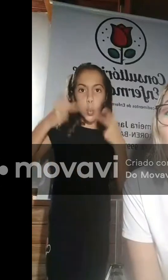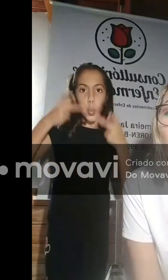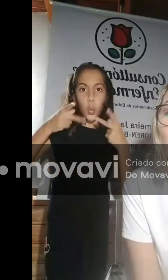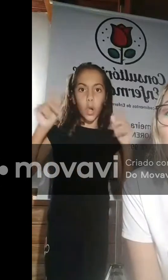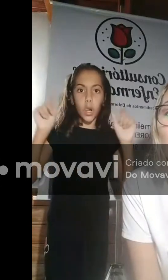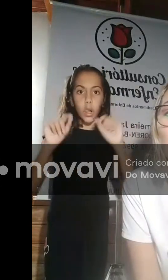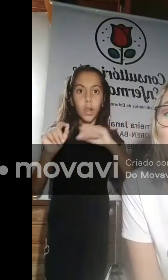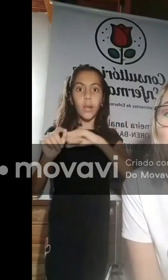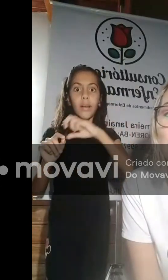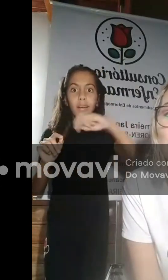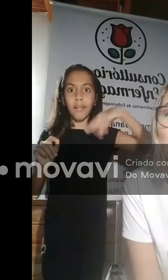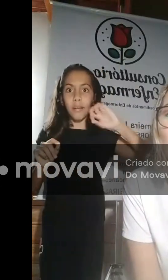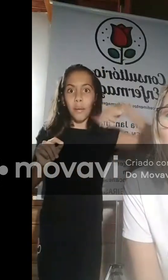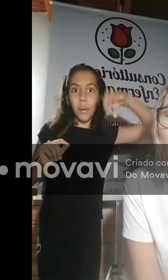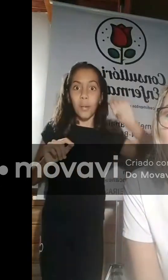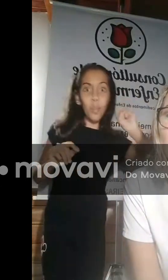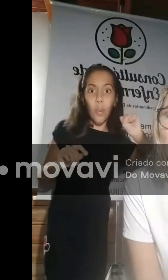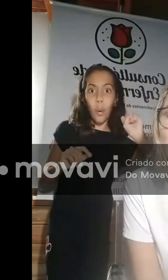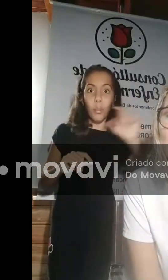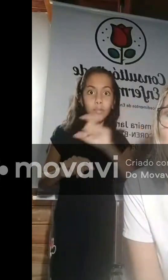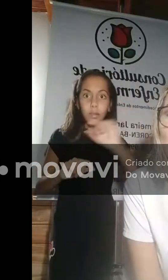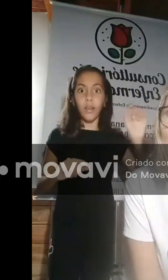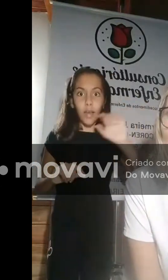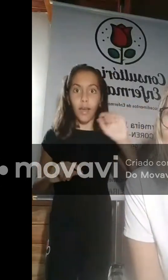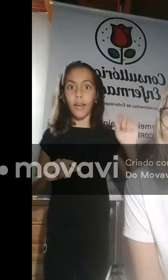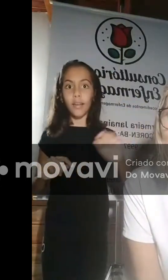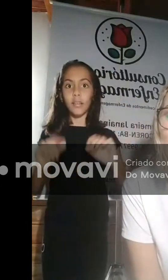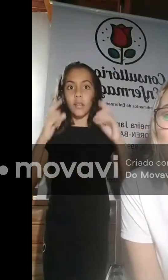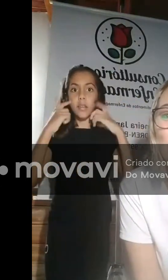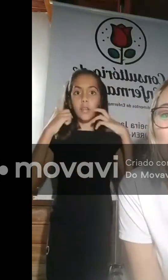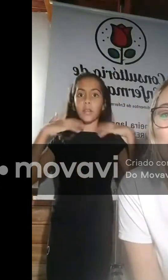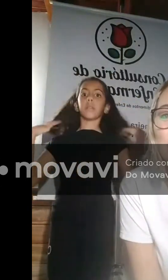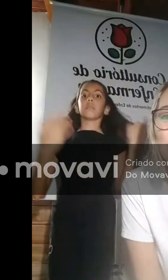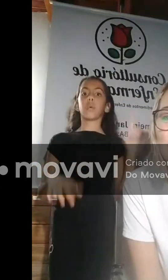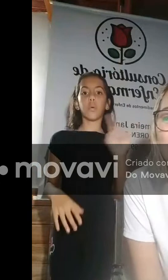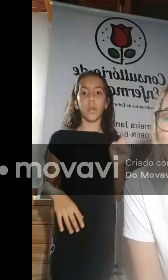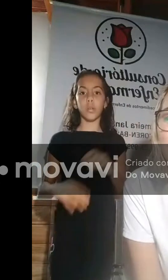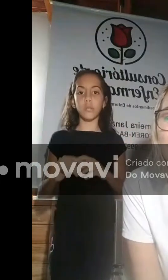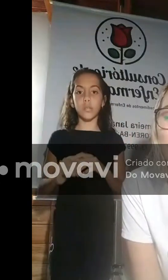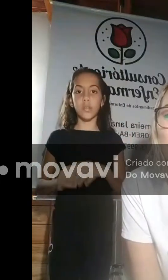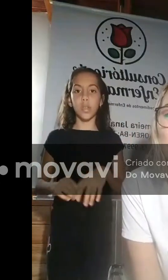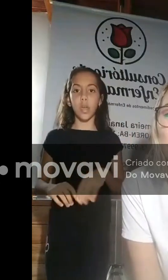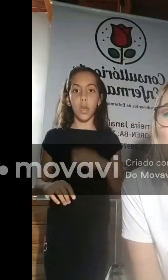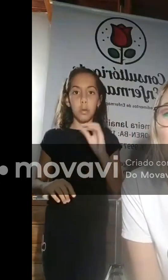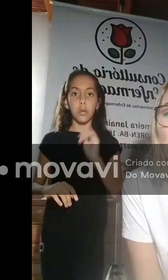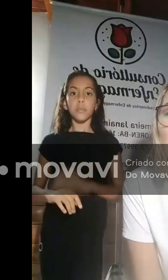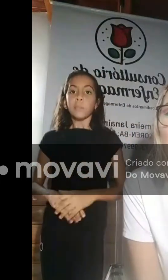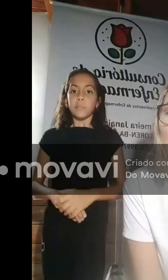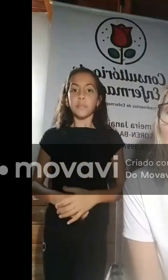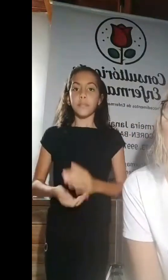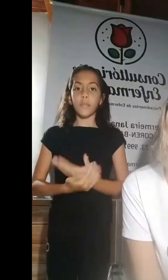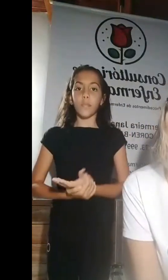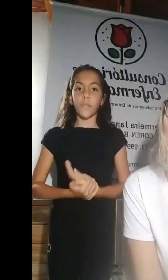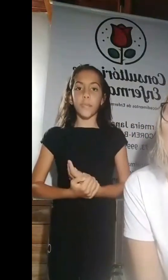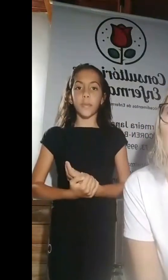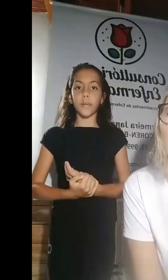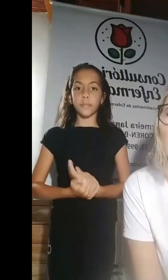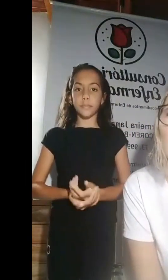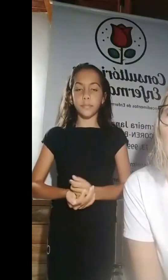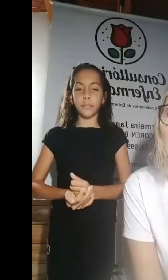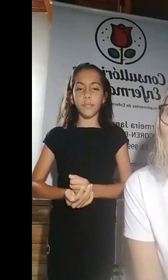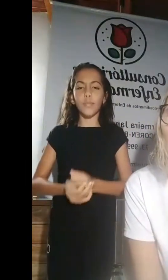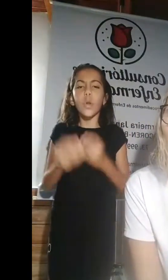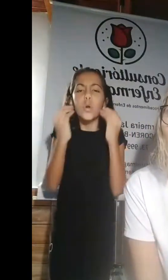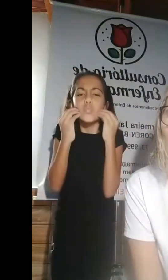são muitos, eu posso esquecer de alguém. Não quero ser injusta com os meus amigos. De qualquer forma, mando um beijo